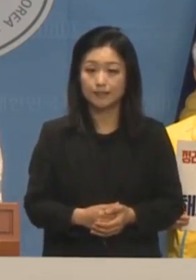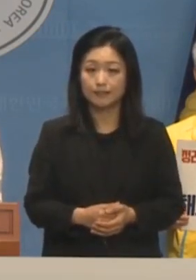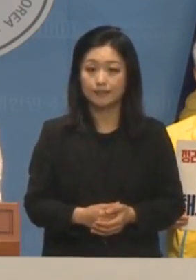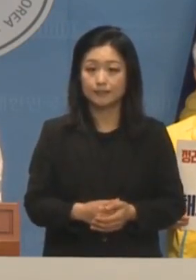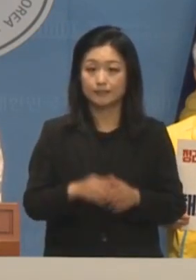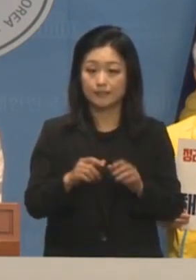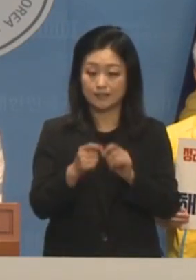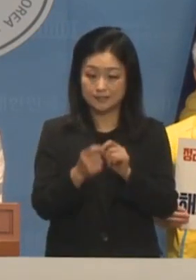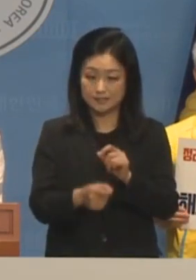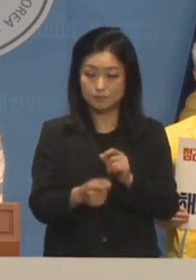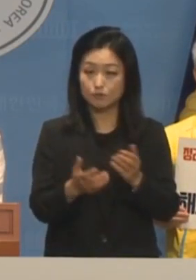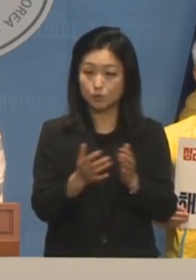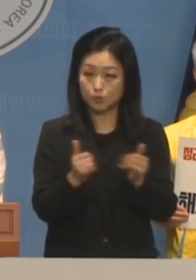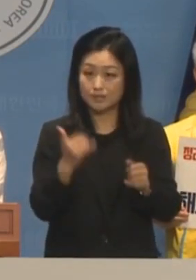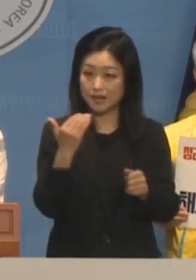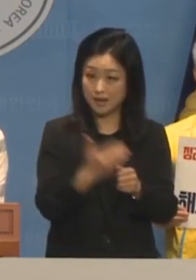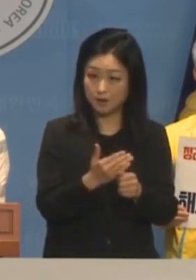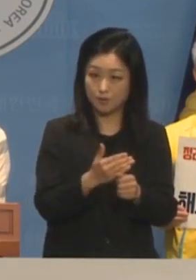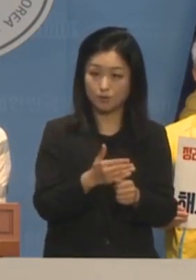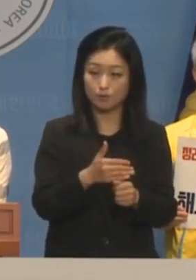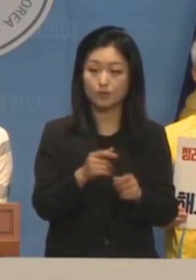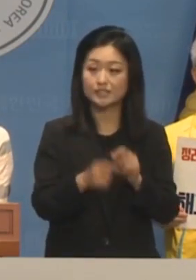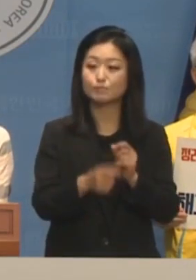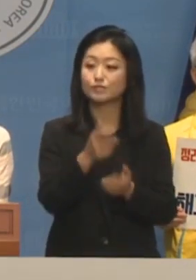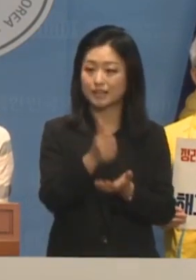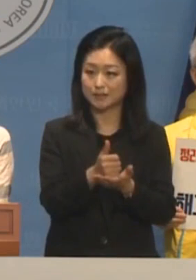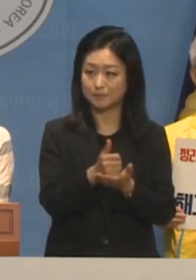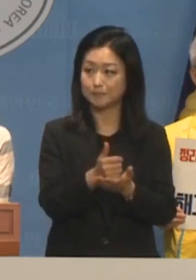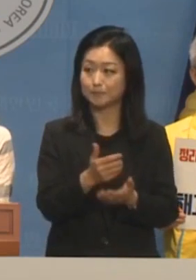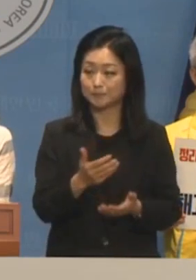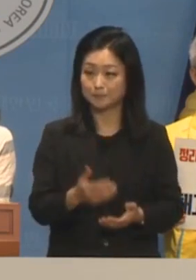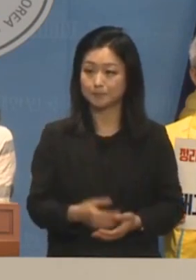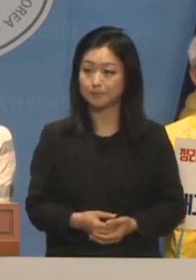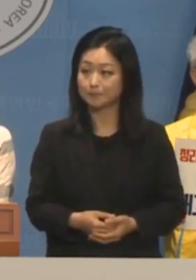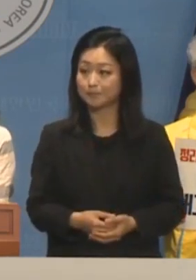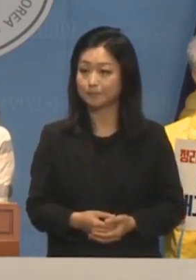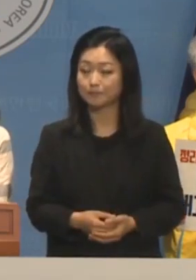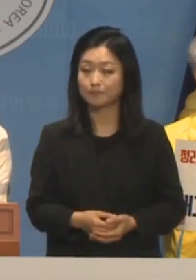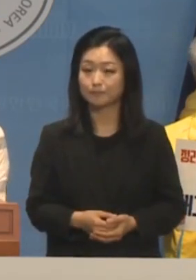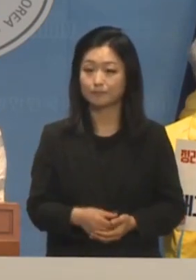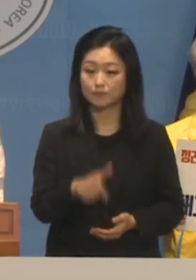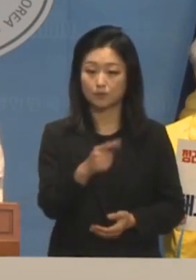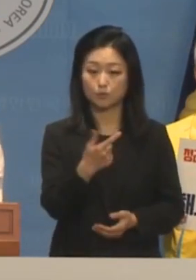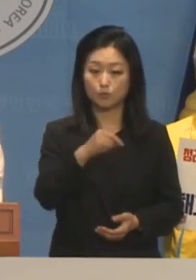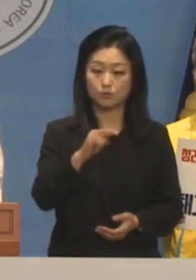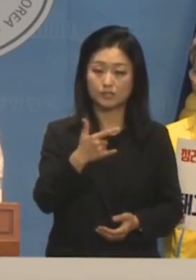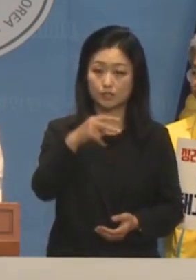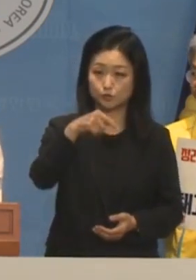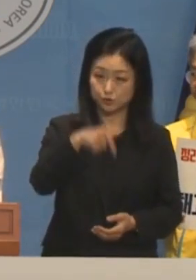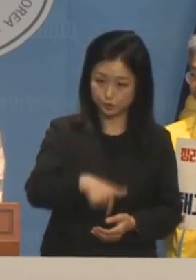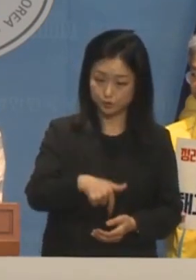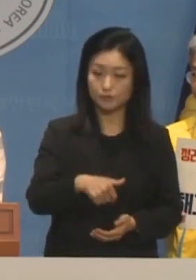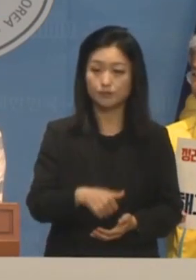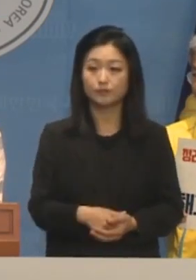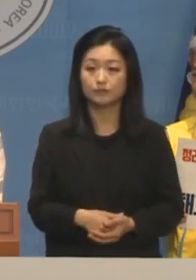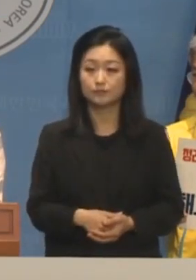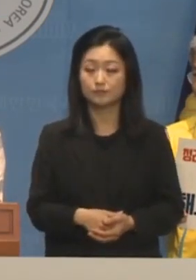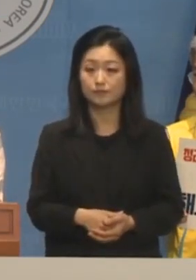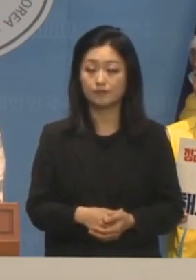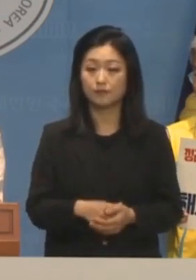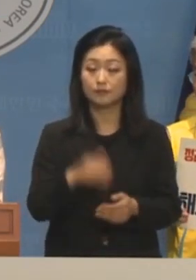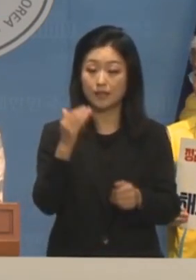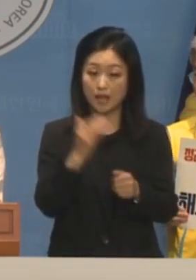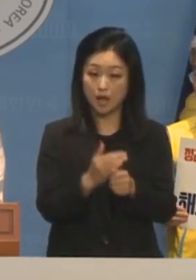세종호텔 지부 해고 노동자이기도 한 고진수 지부장님 오셨습니다. 인사하시고 그다음 세종호텔